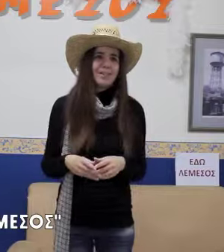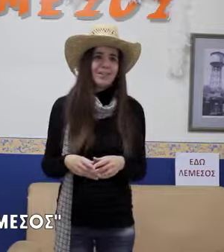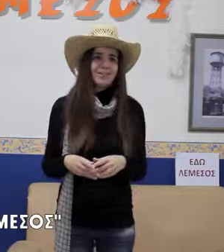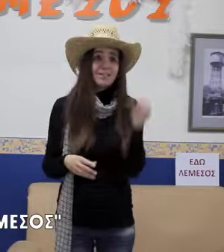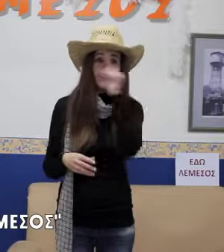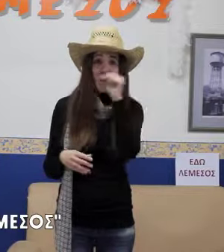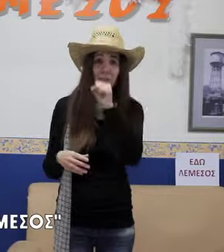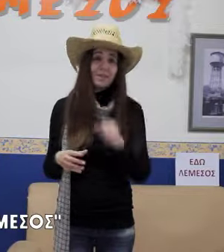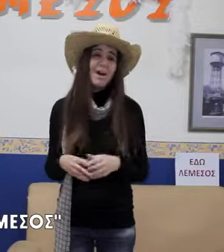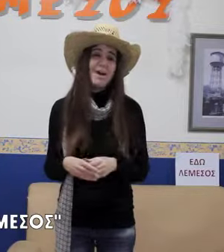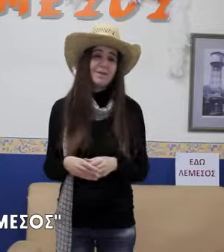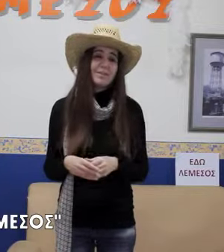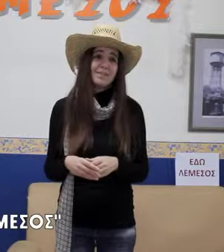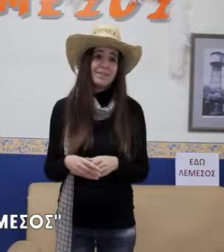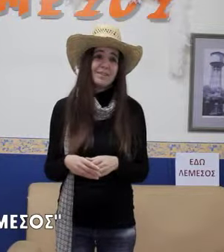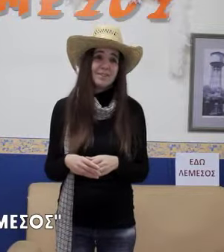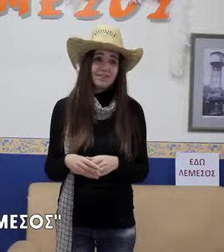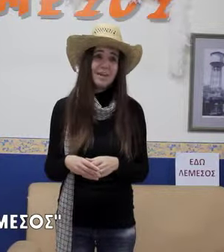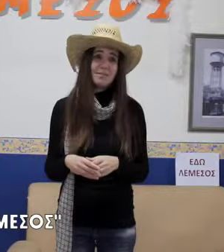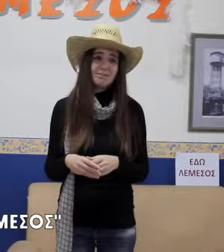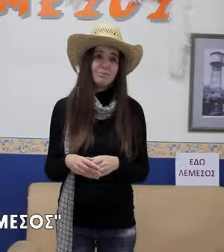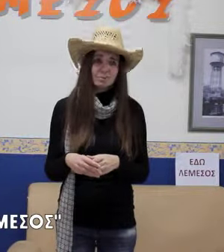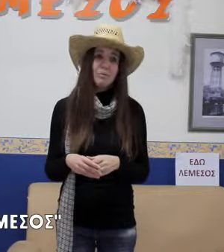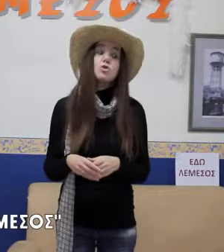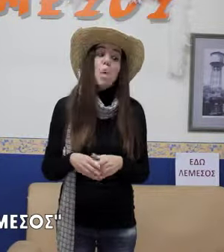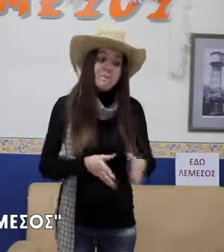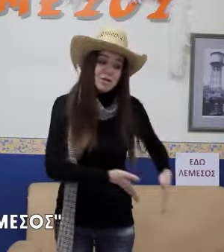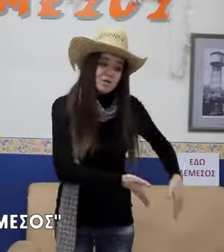τραγουδά στον πεζόδρομο Αγίου Ανδρέου.